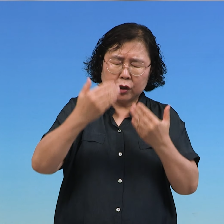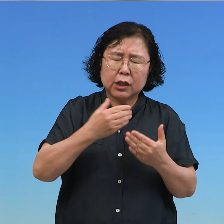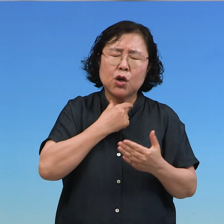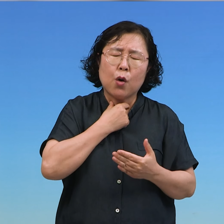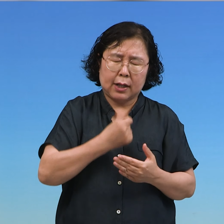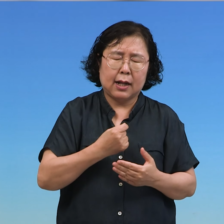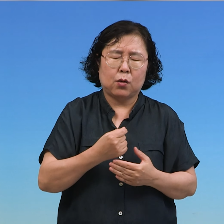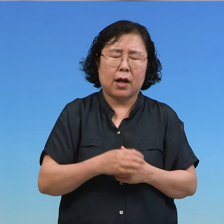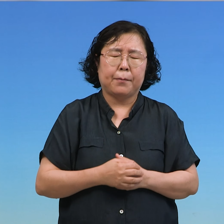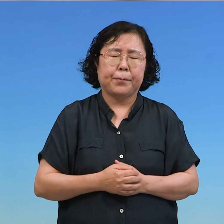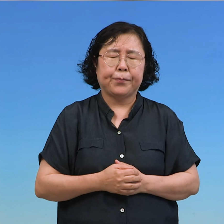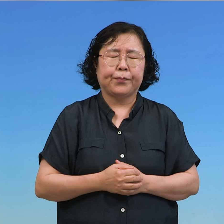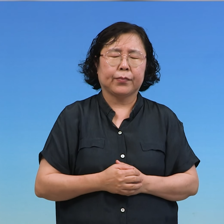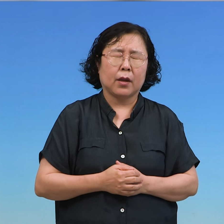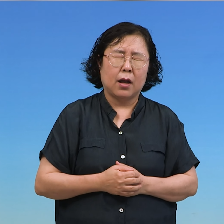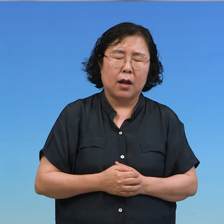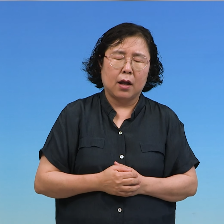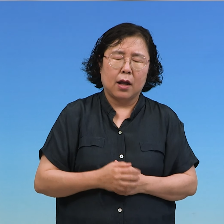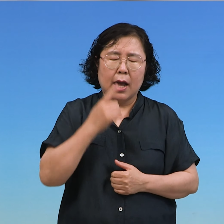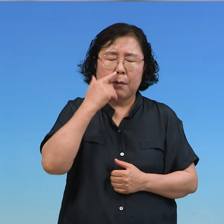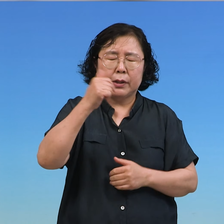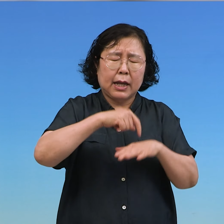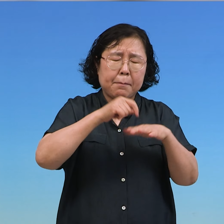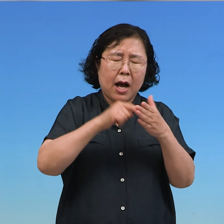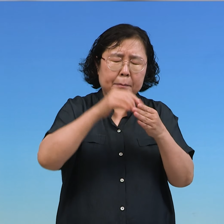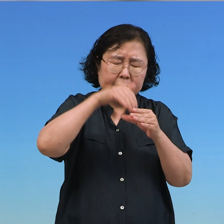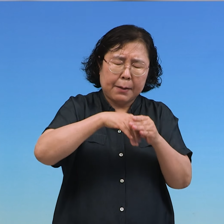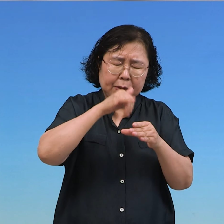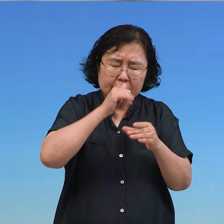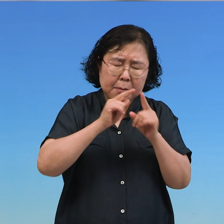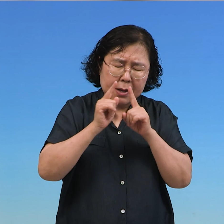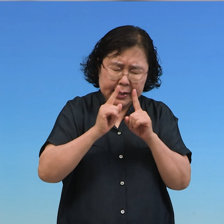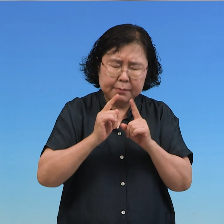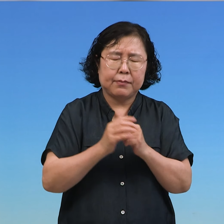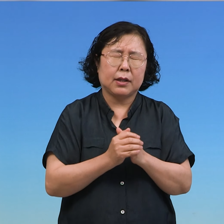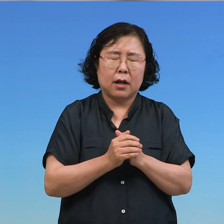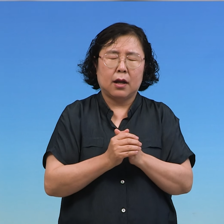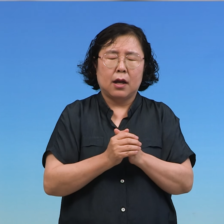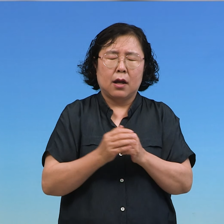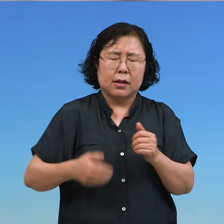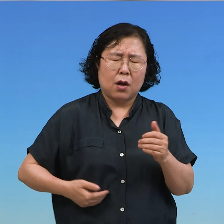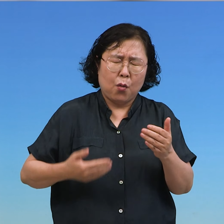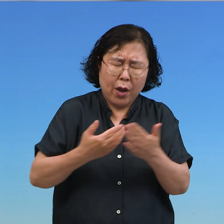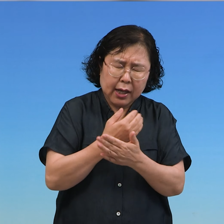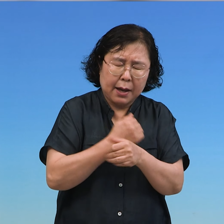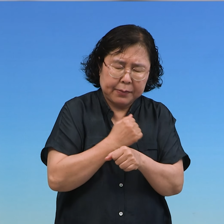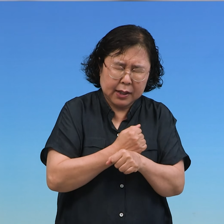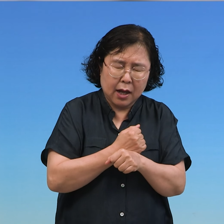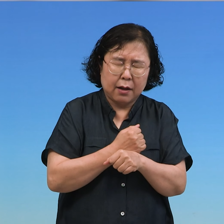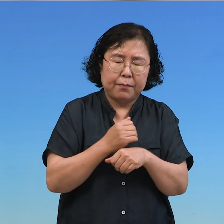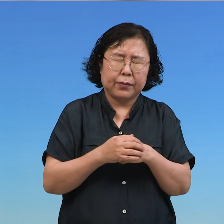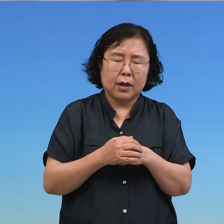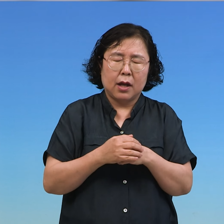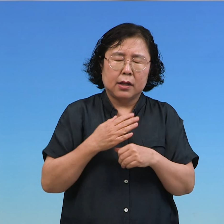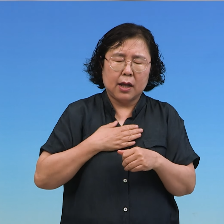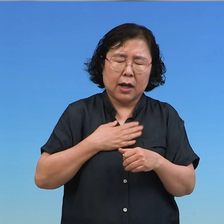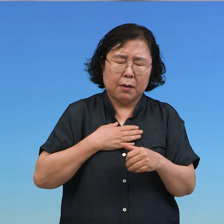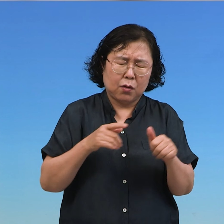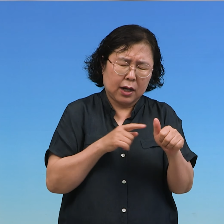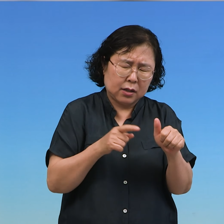원하노라 할지니라 아버지의 마음이 담겨있는 말씀입니다 회개합니다 뭘